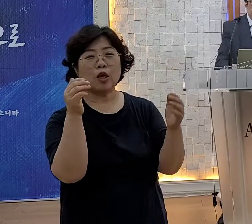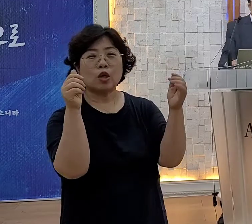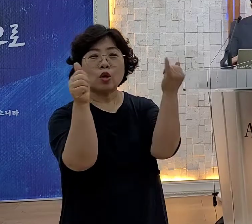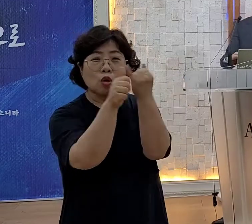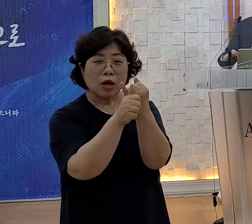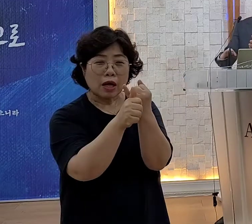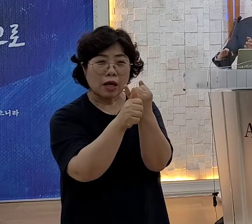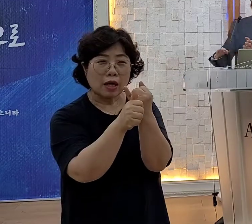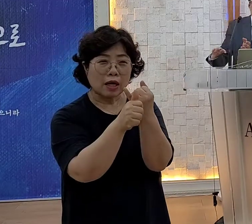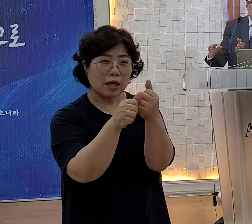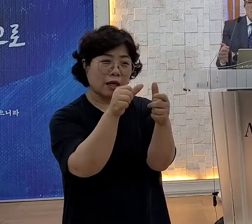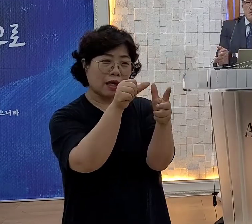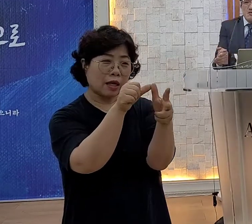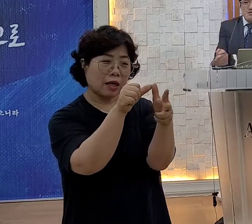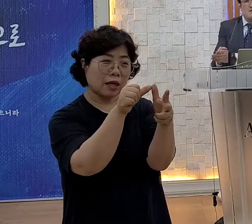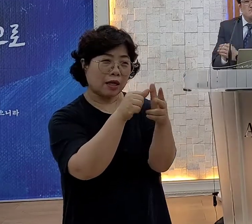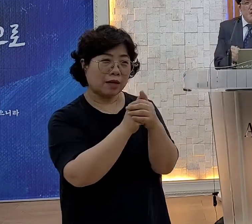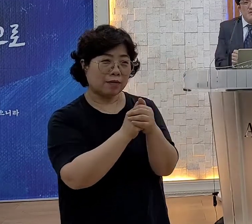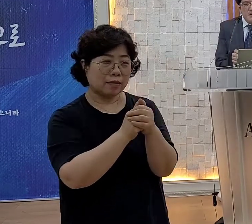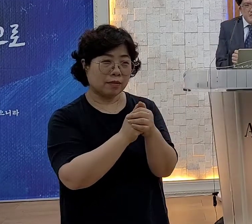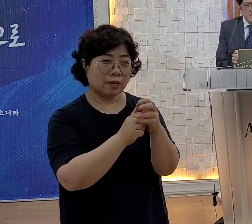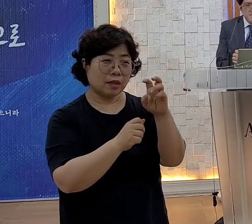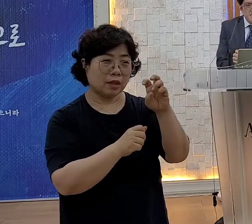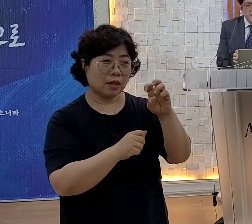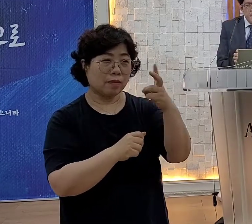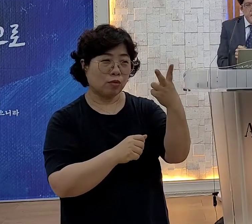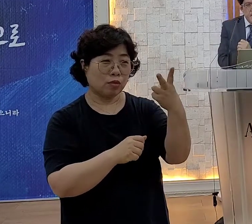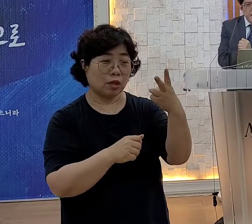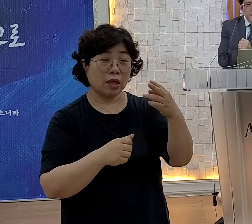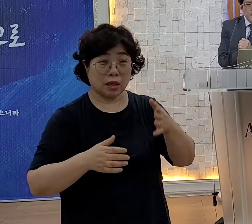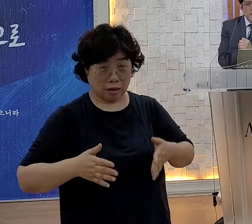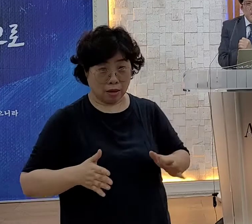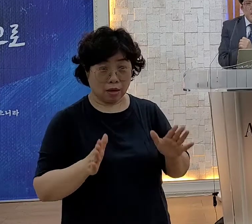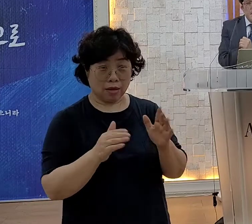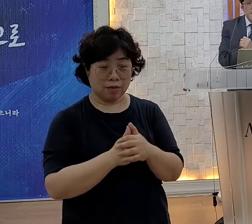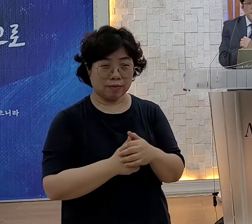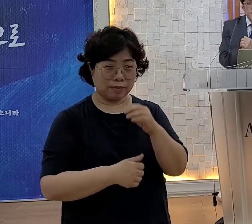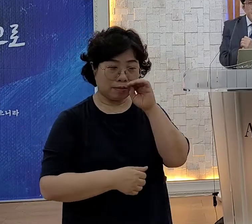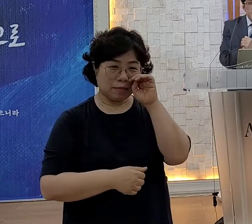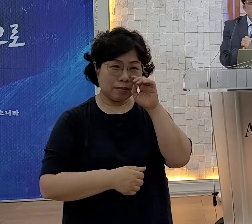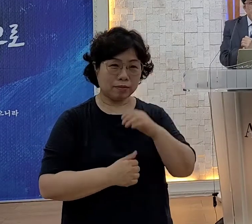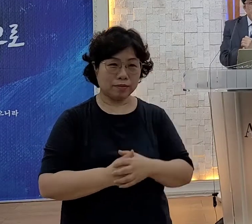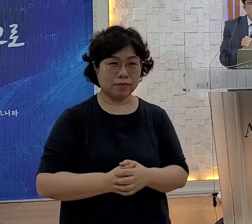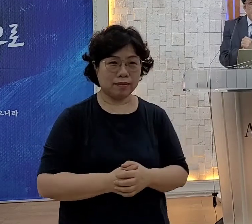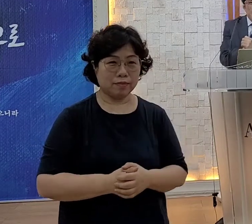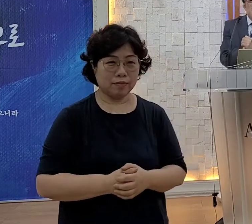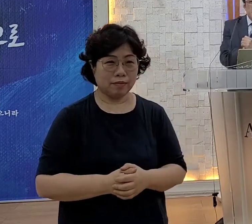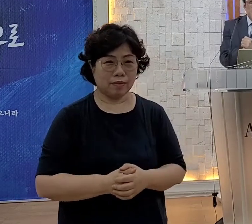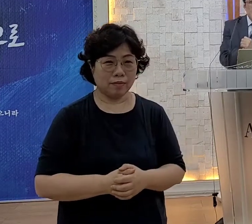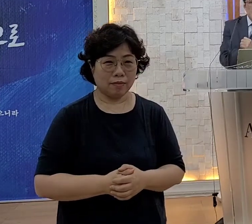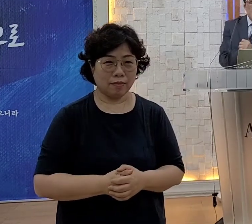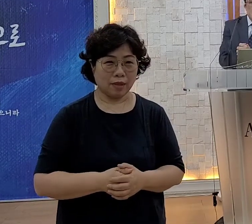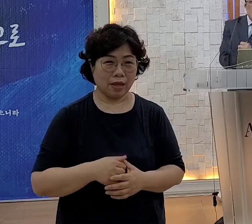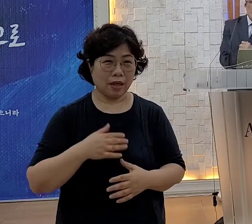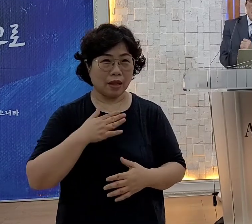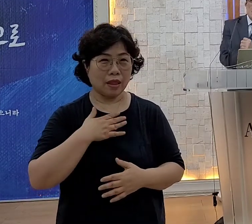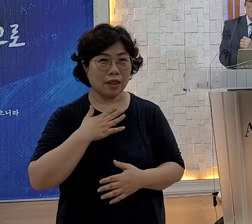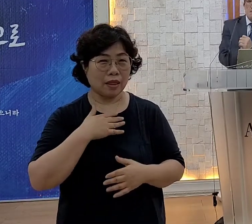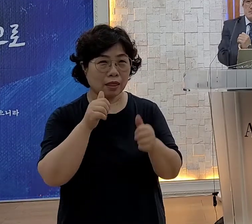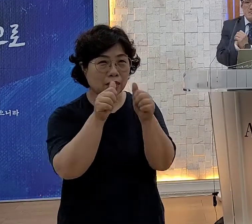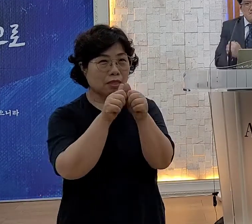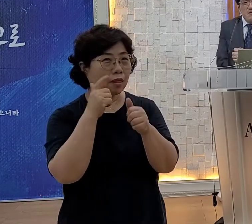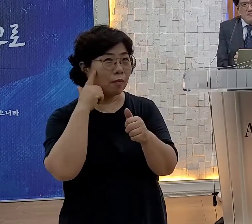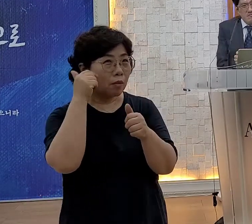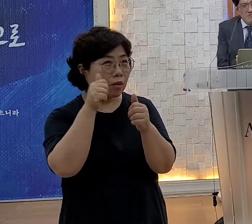그래가지고 이제 우리 준혁이를 32살에 낳았어요. 그래 30대 제가